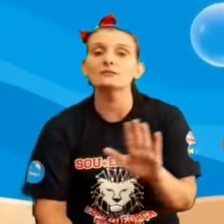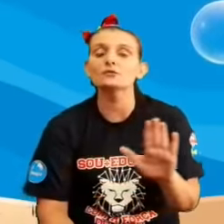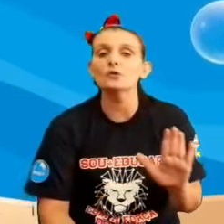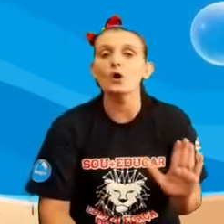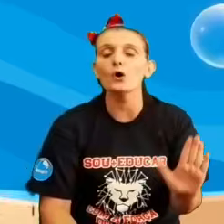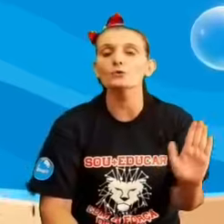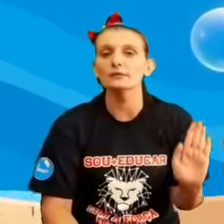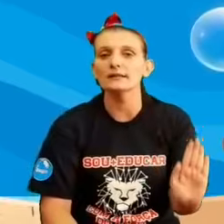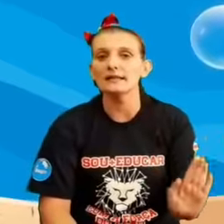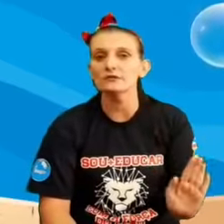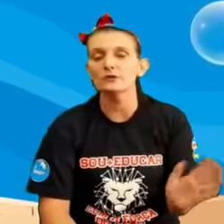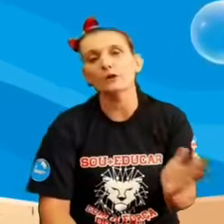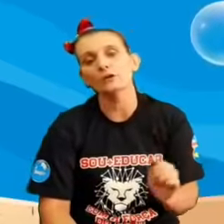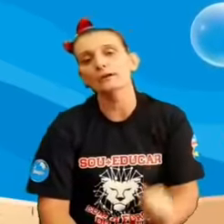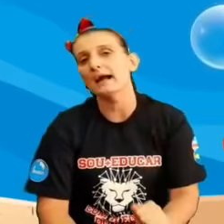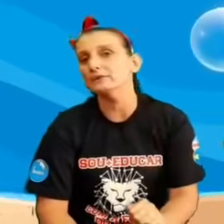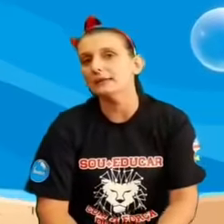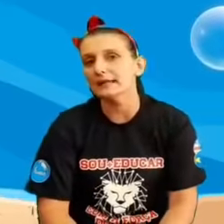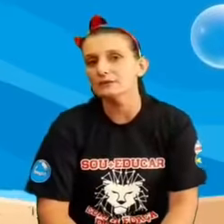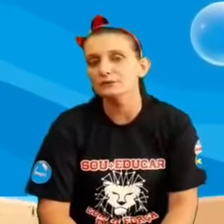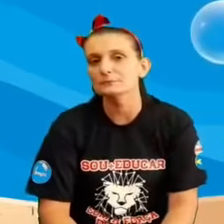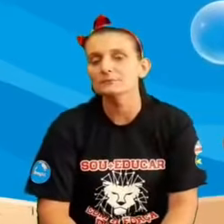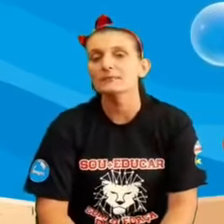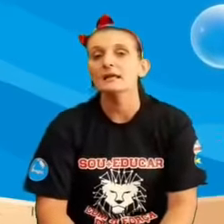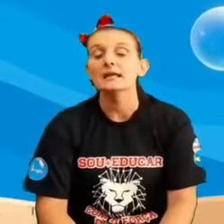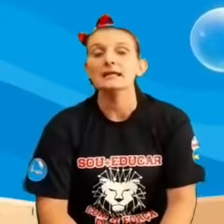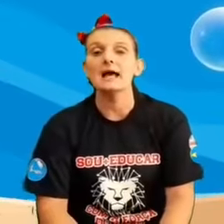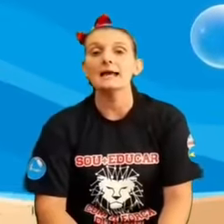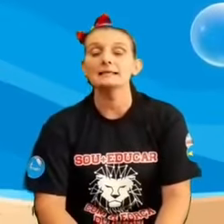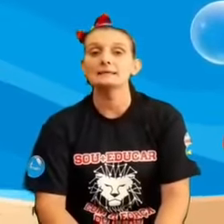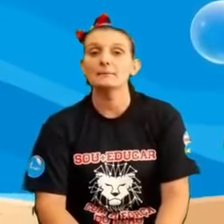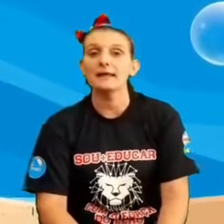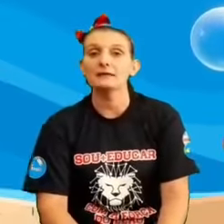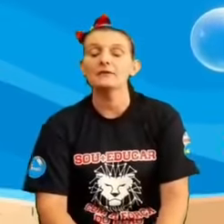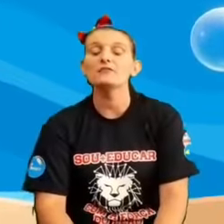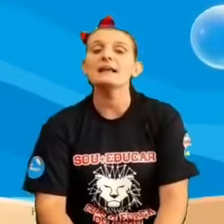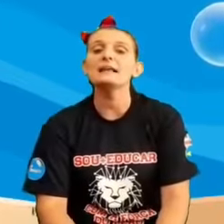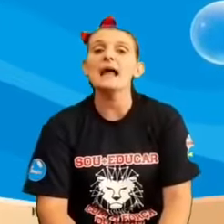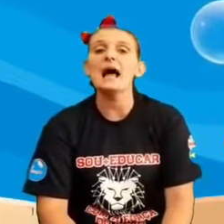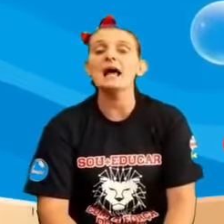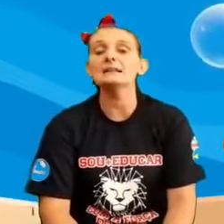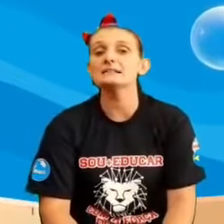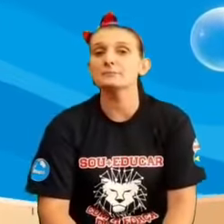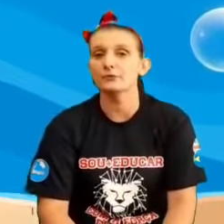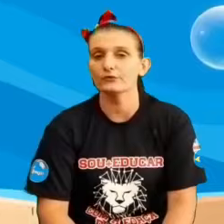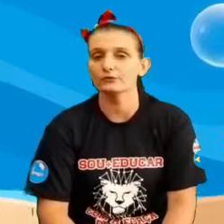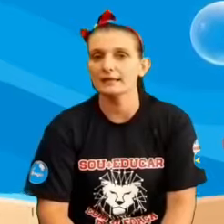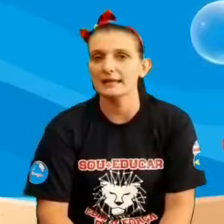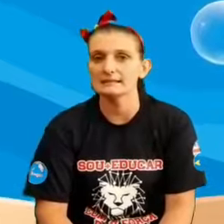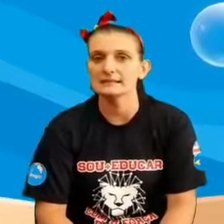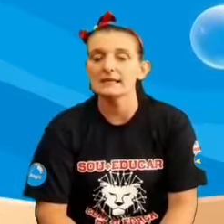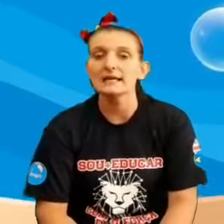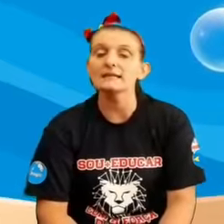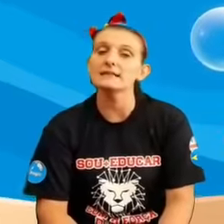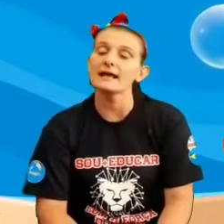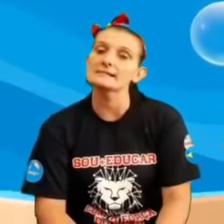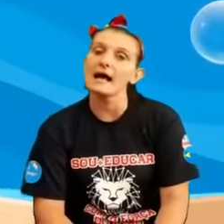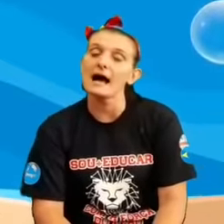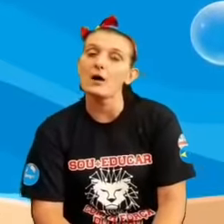retirar todo o lixo e colocar no lixo. Iara também vai lá nas profundezas e traz